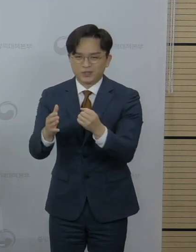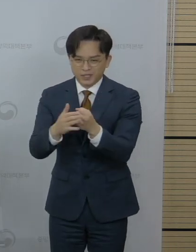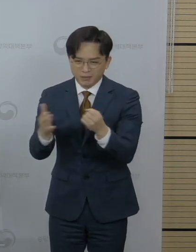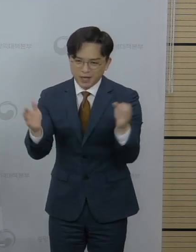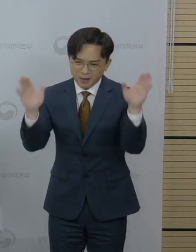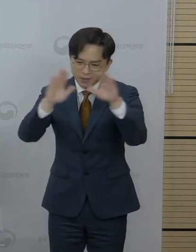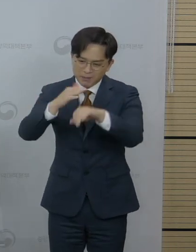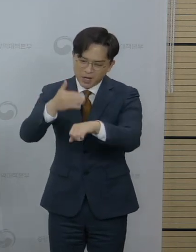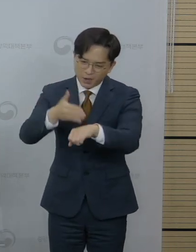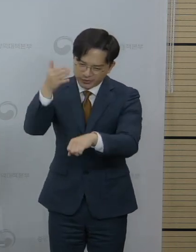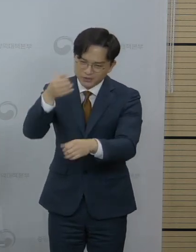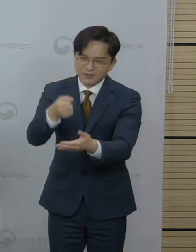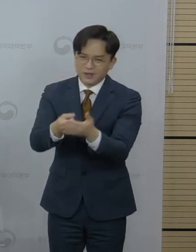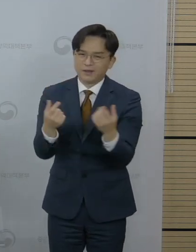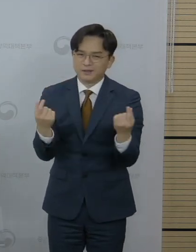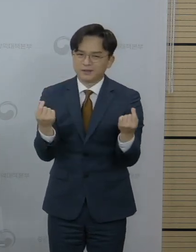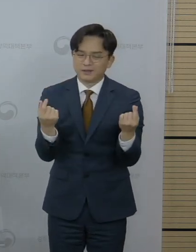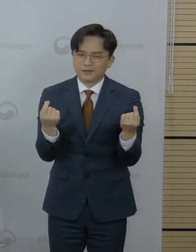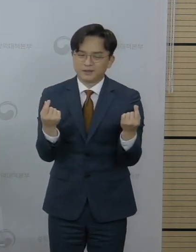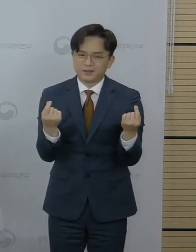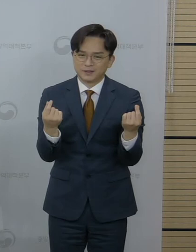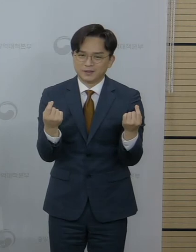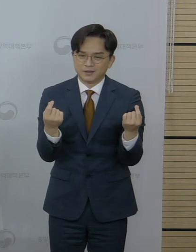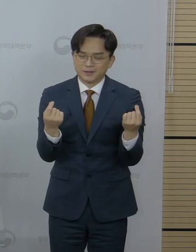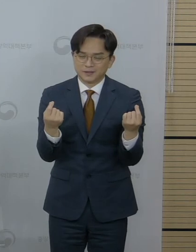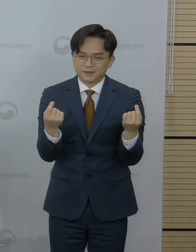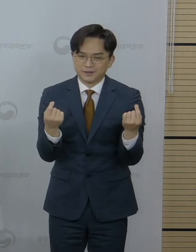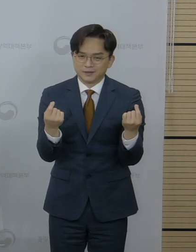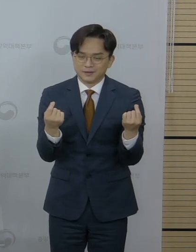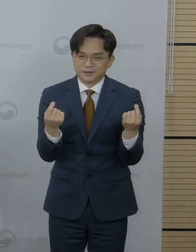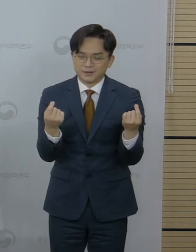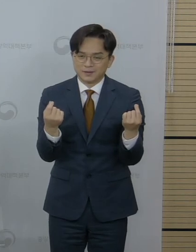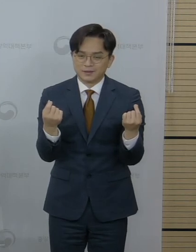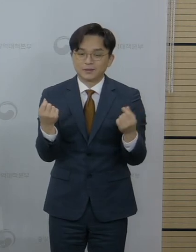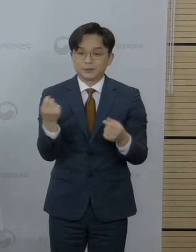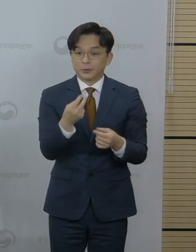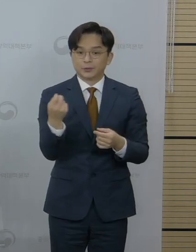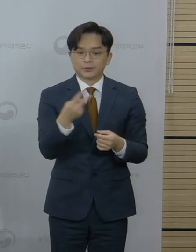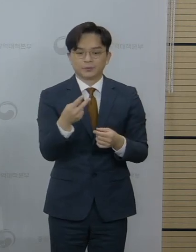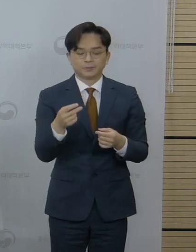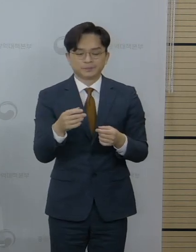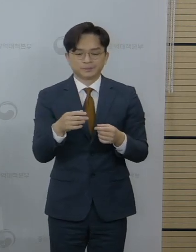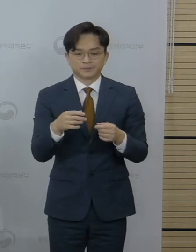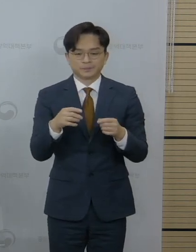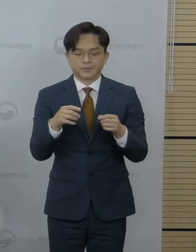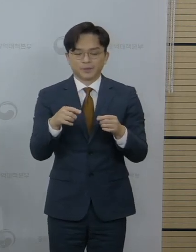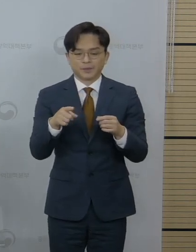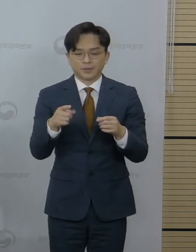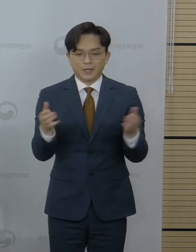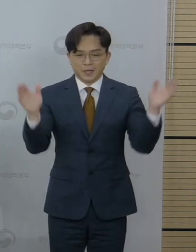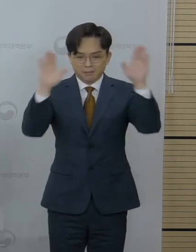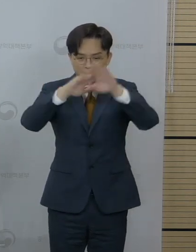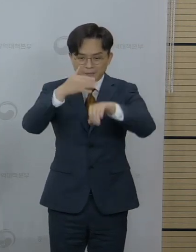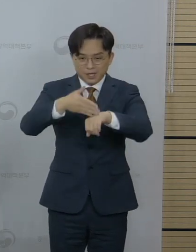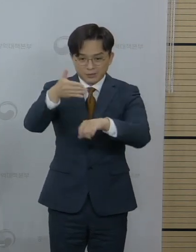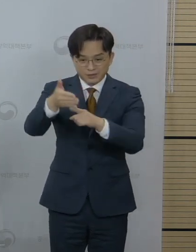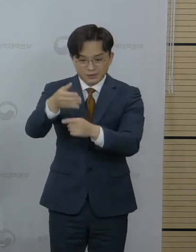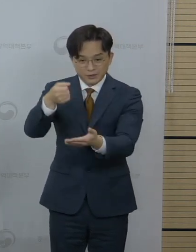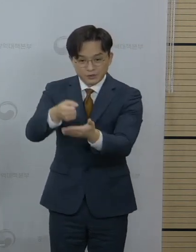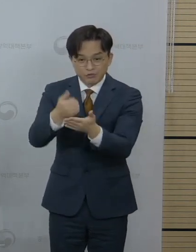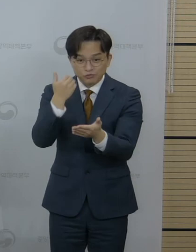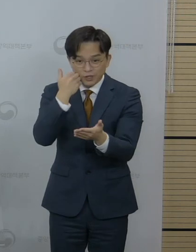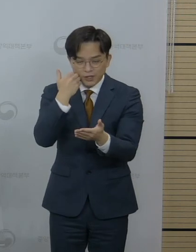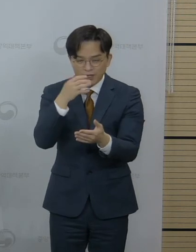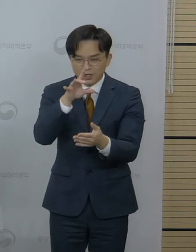위험도가 증가되는 그런 균형점을 찾고 또 생활방역위원회 등을 통해서 숙고를 해서 정한 시간으로 그렇게 파악을